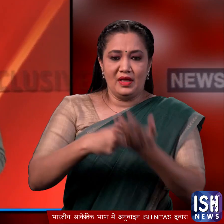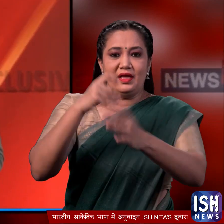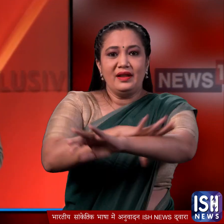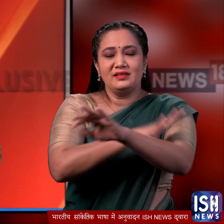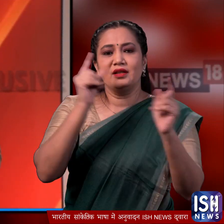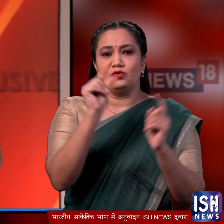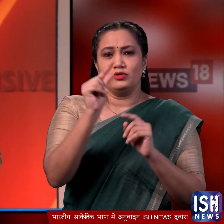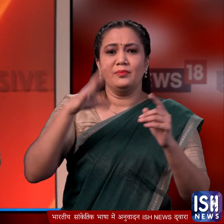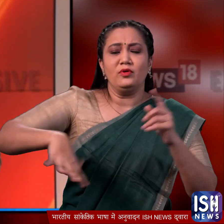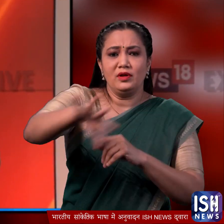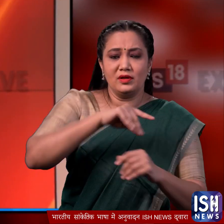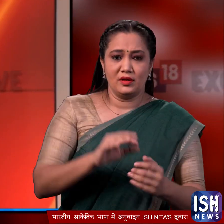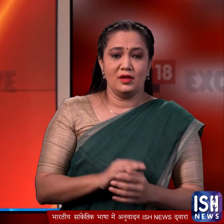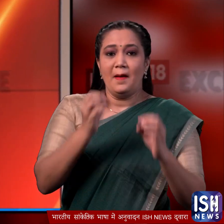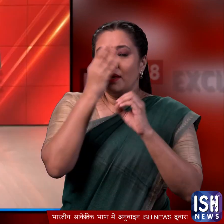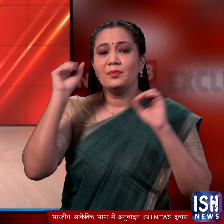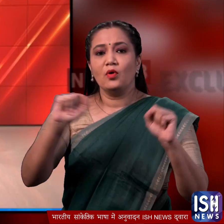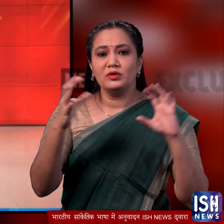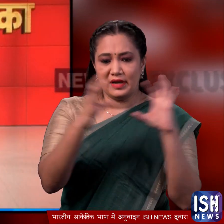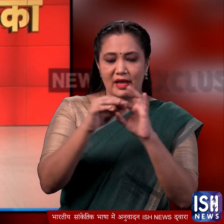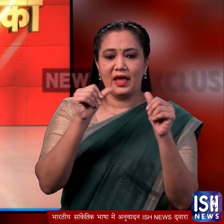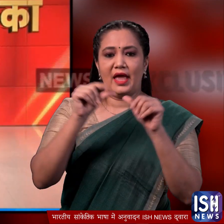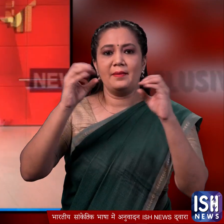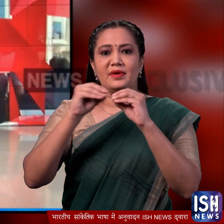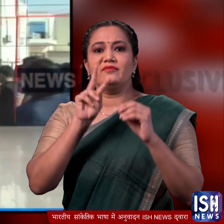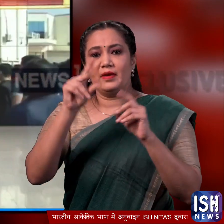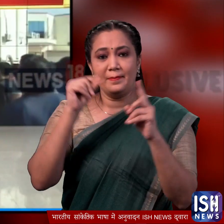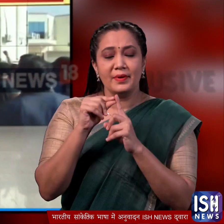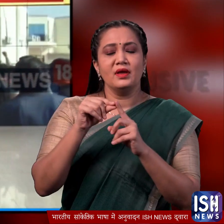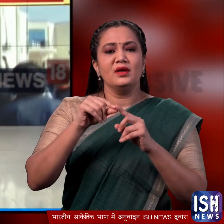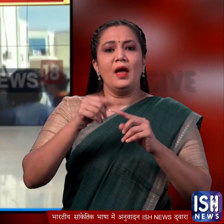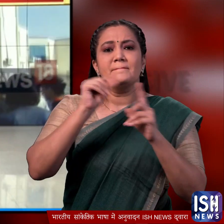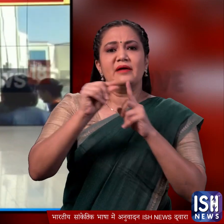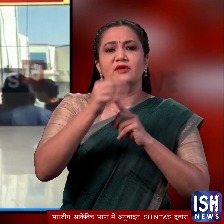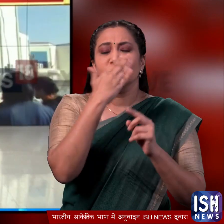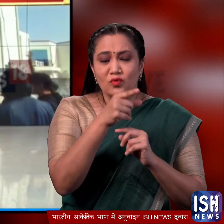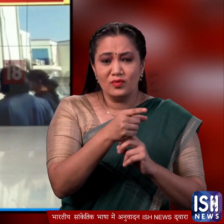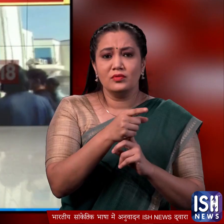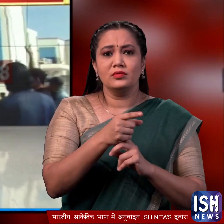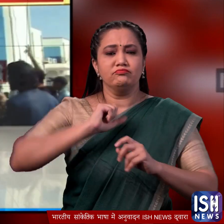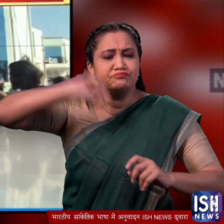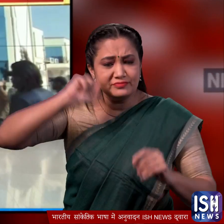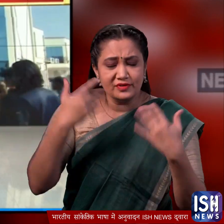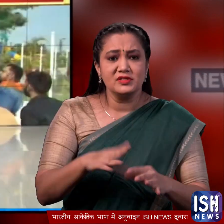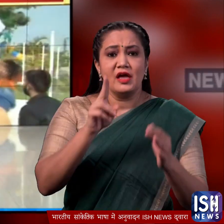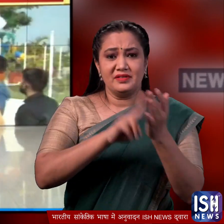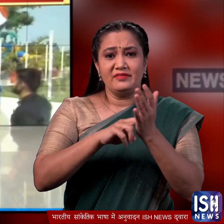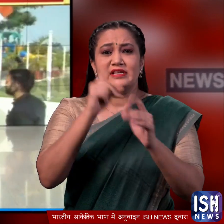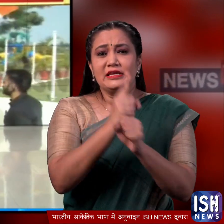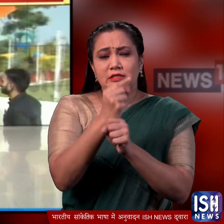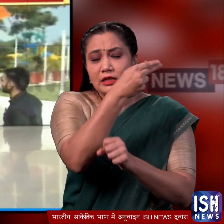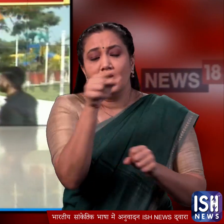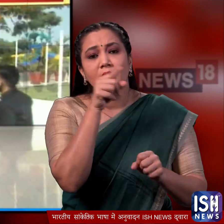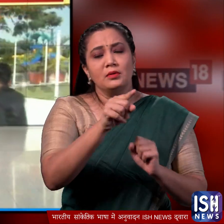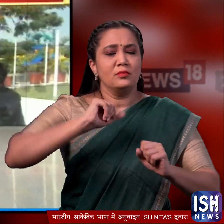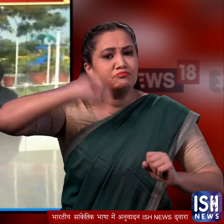में बीजेपी से जुड़े छात्र संगठन एबीवीपी ने एक निजी स्कूल के सामने प्रदर्शन किया और नफीसा नाम की एक टीचर के खिलाफ मुकदमा दर्ज करने की